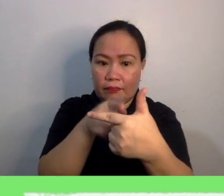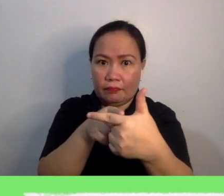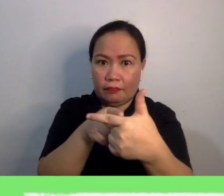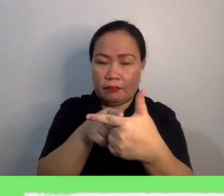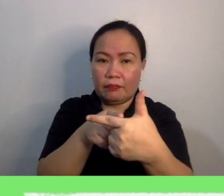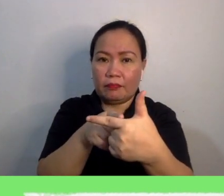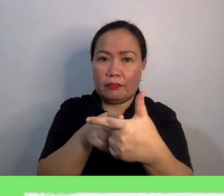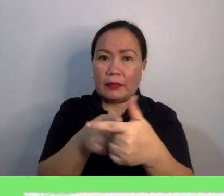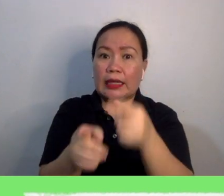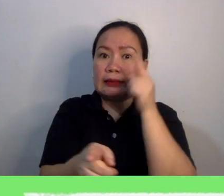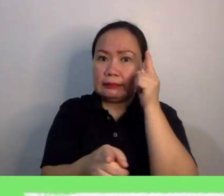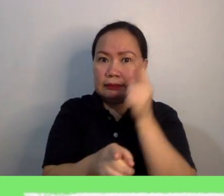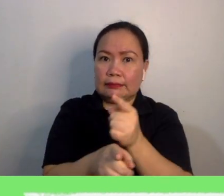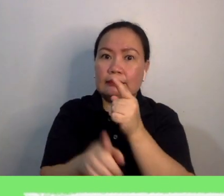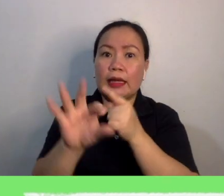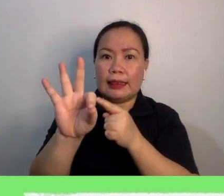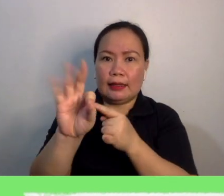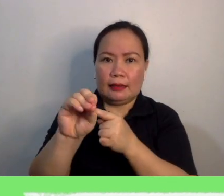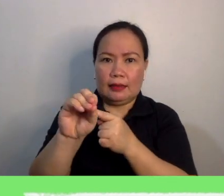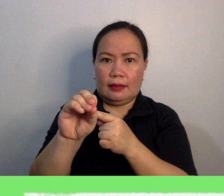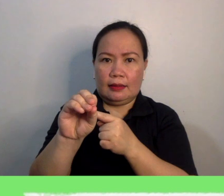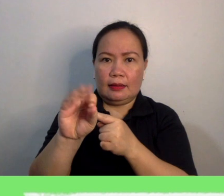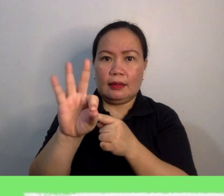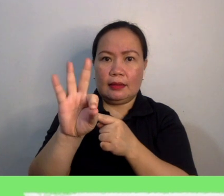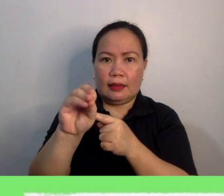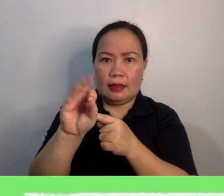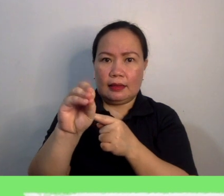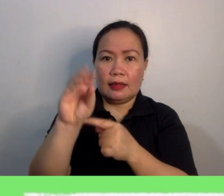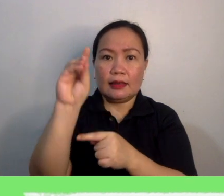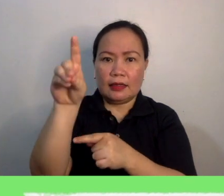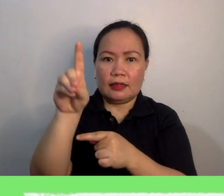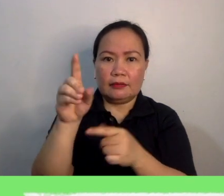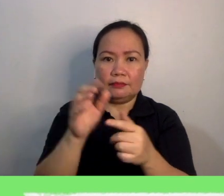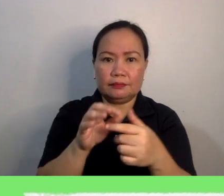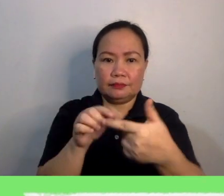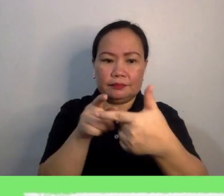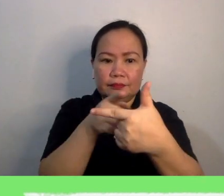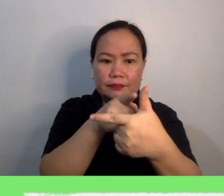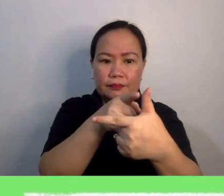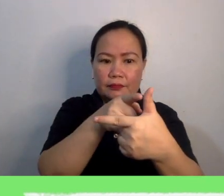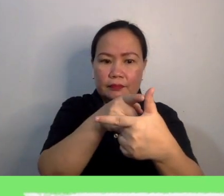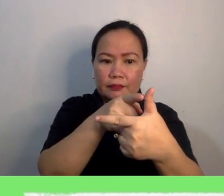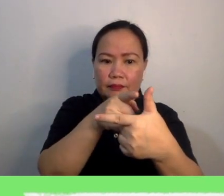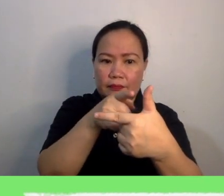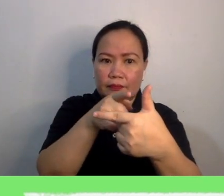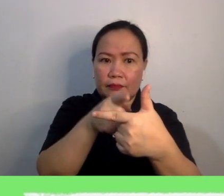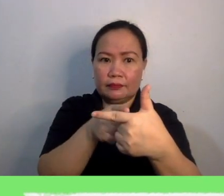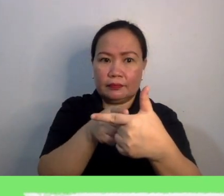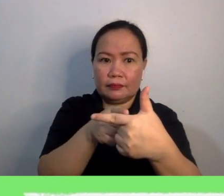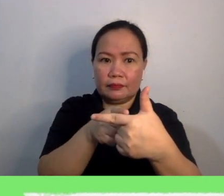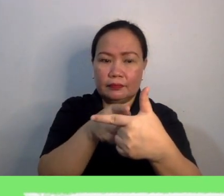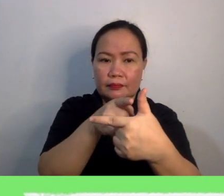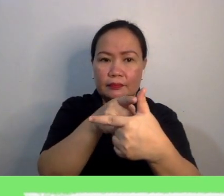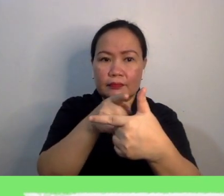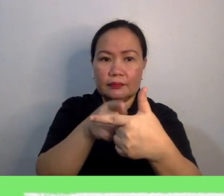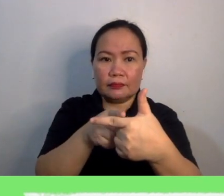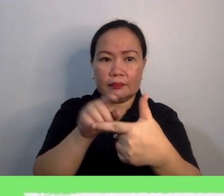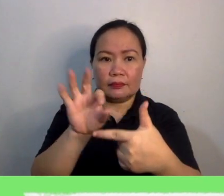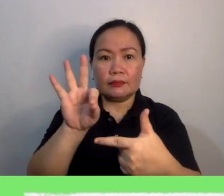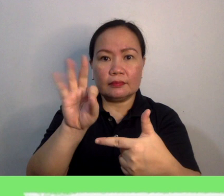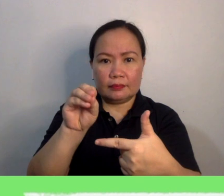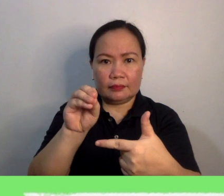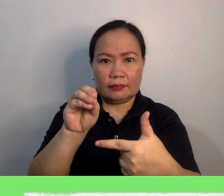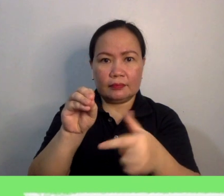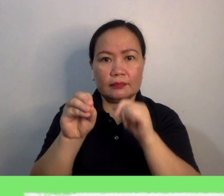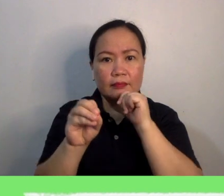is 90. Okay. So, ibig sabihin lang nito na simula dito hanggang dito, ang measure niya ay 90.